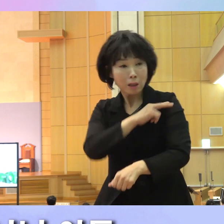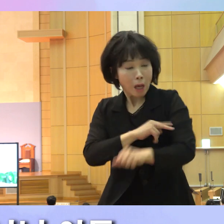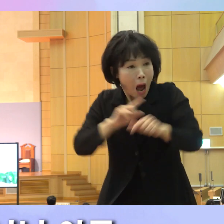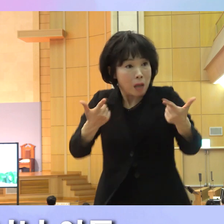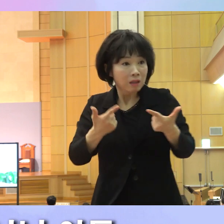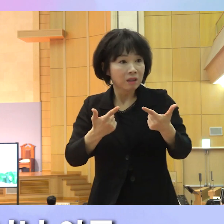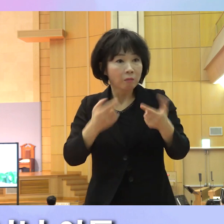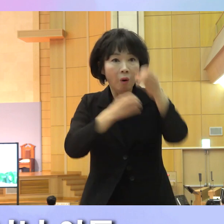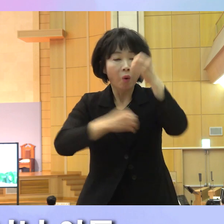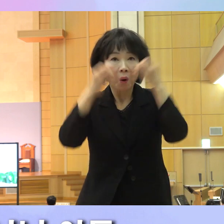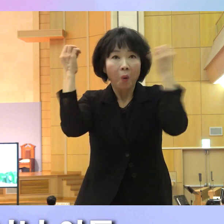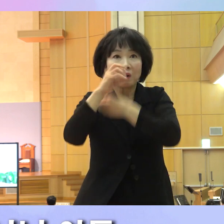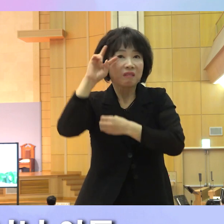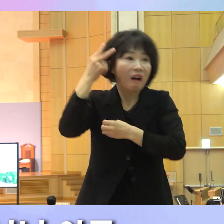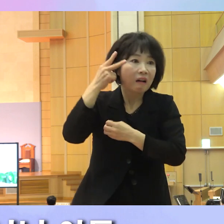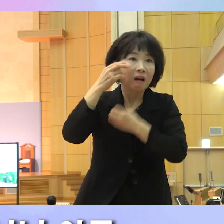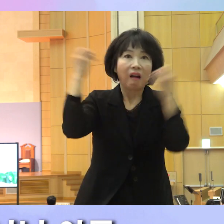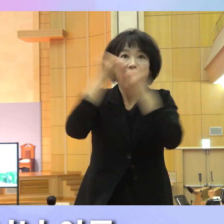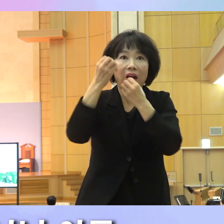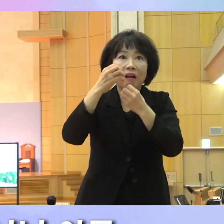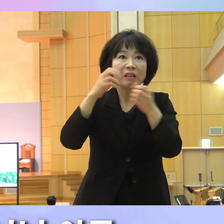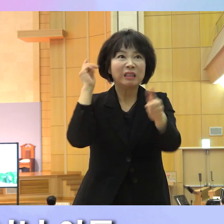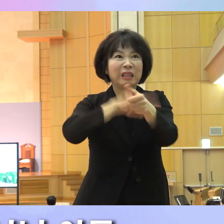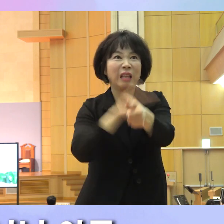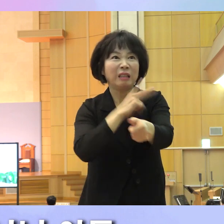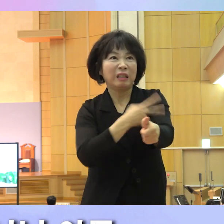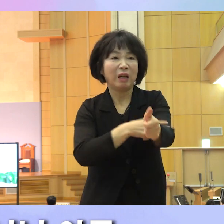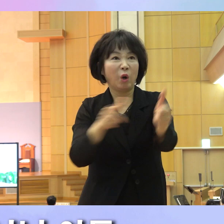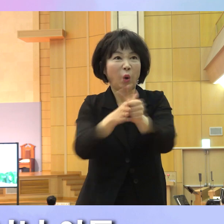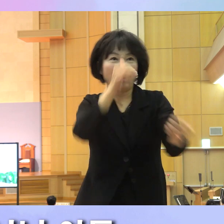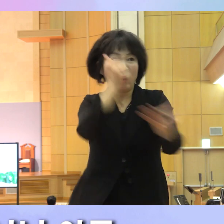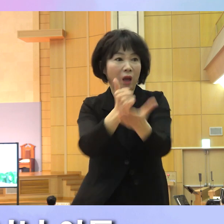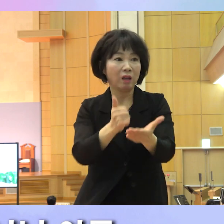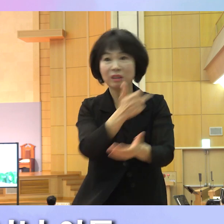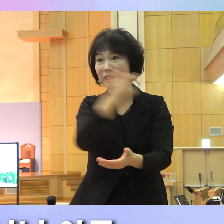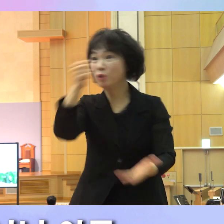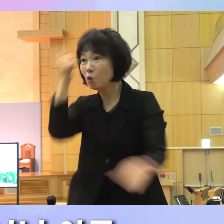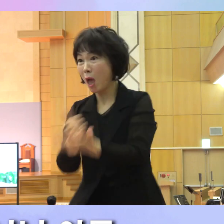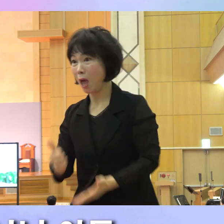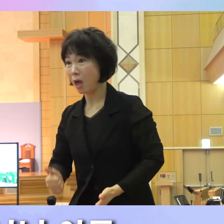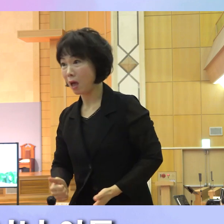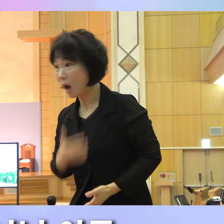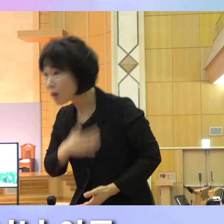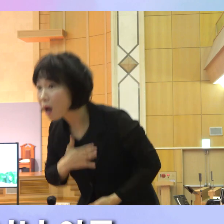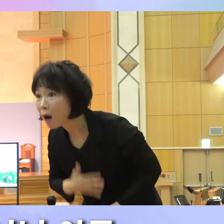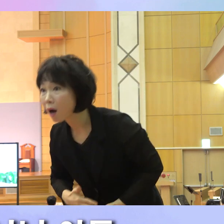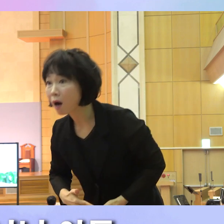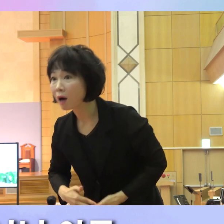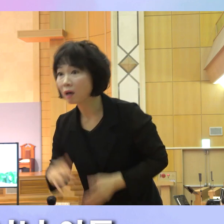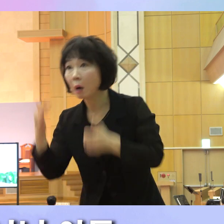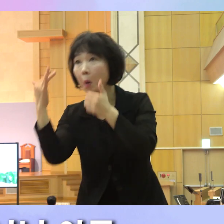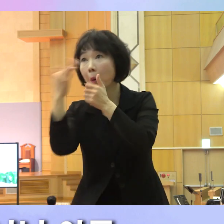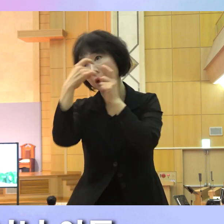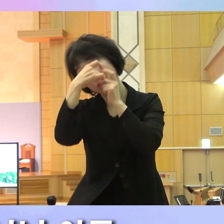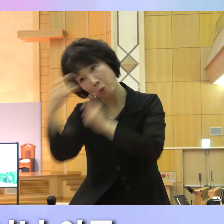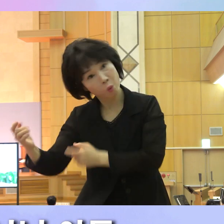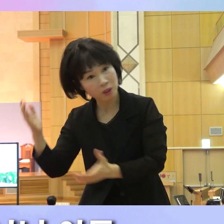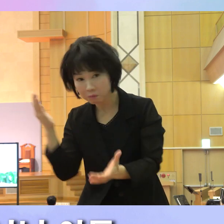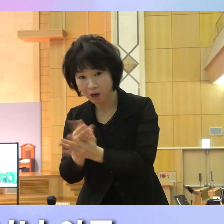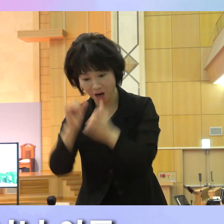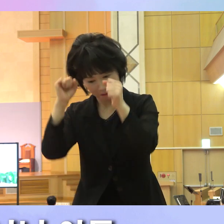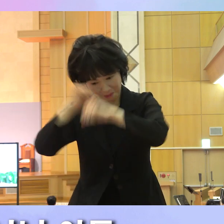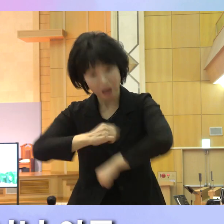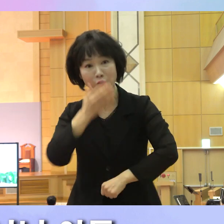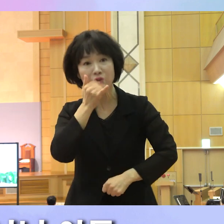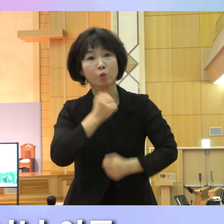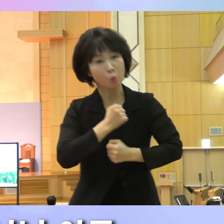걸 이단이라고 하면 큰 죄를 짓는 것이고, 또 이단인데 이단인 줄 모르면 거기에 미혹돼서 속아서 망하는 것이